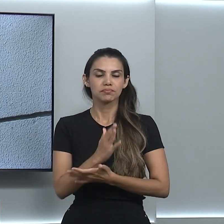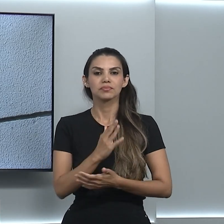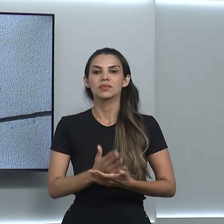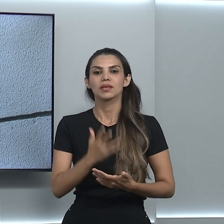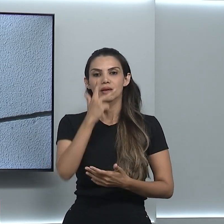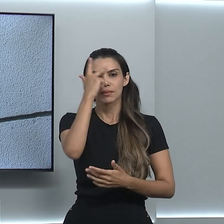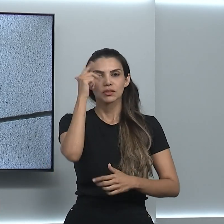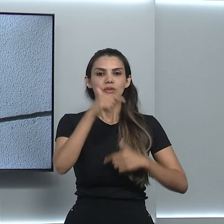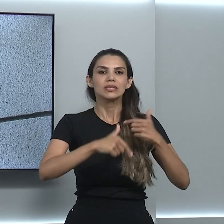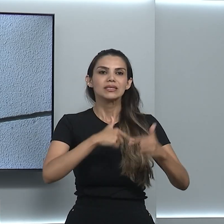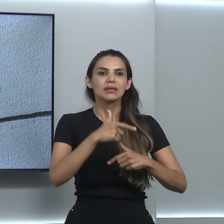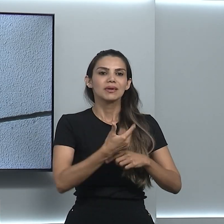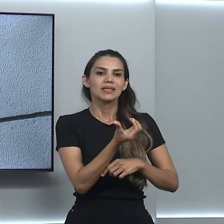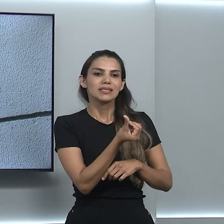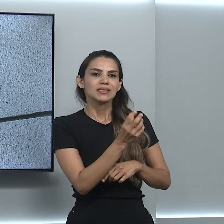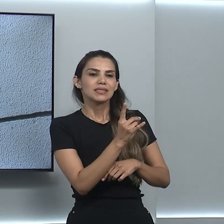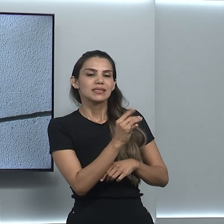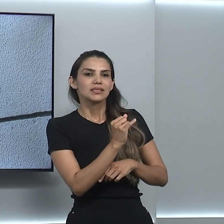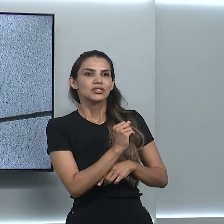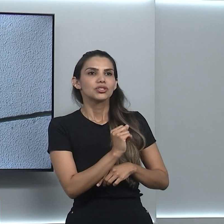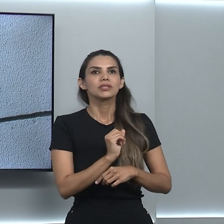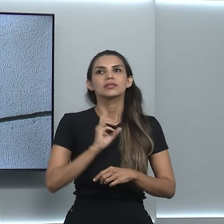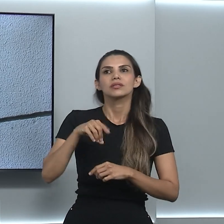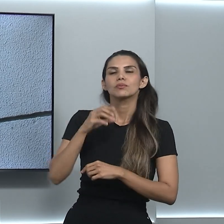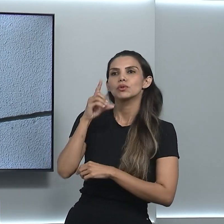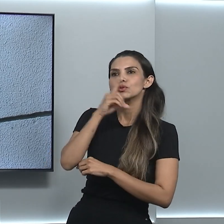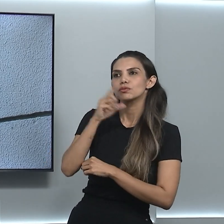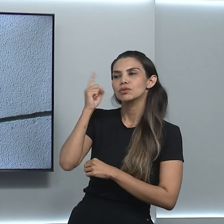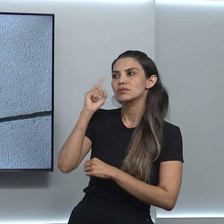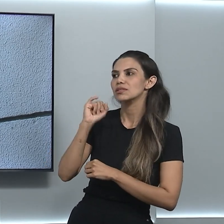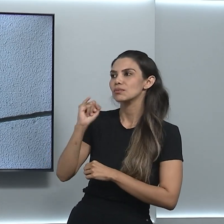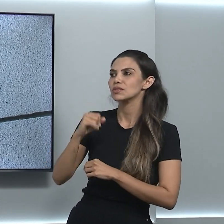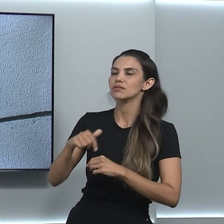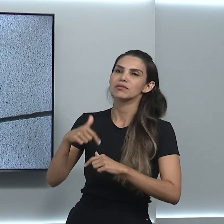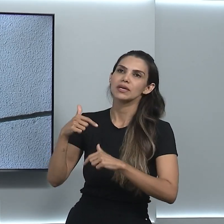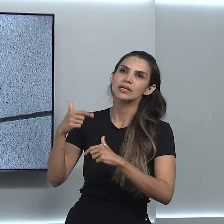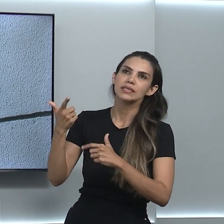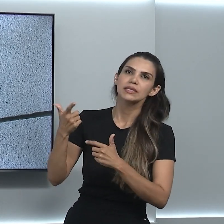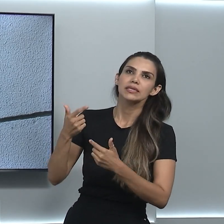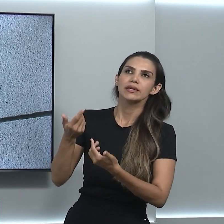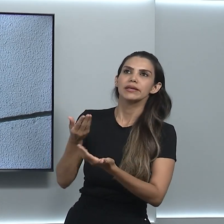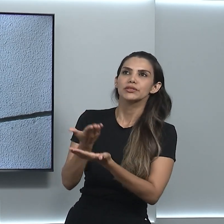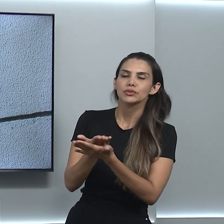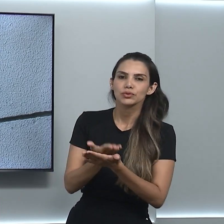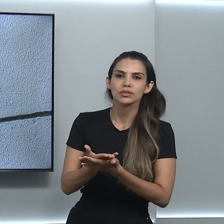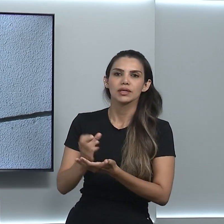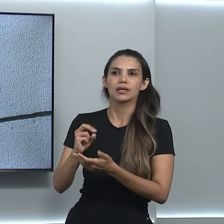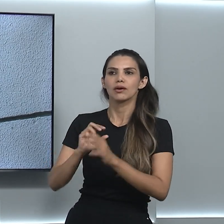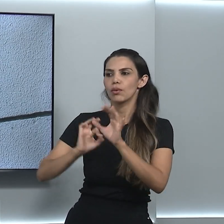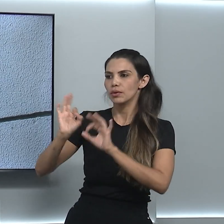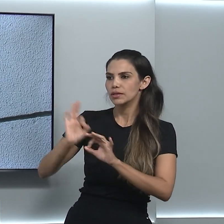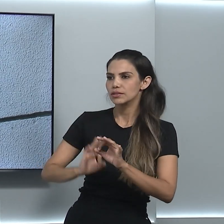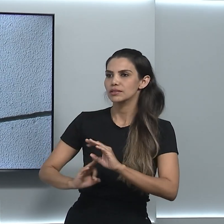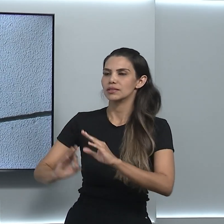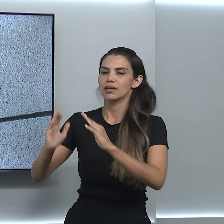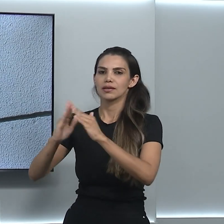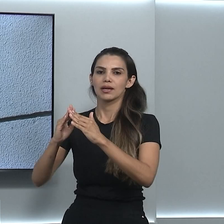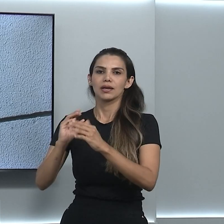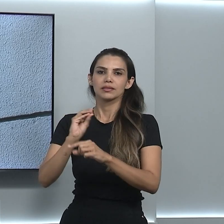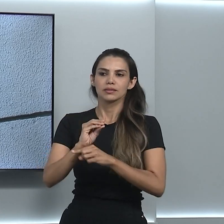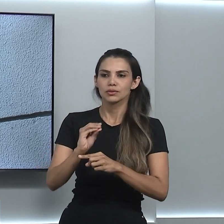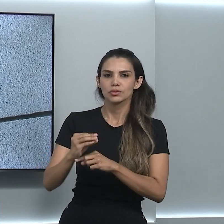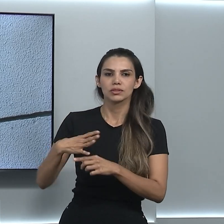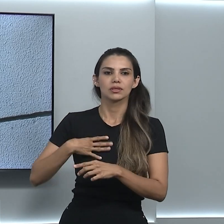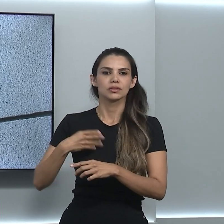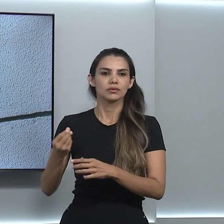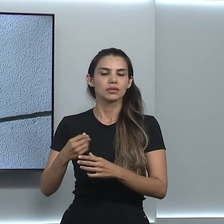não sabem o que fazer. Se vão estudar, se vão fazer um trabalho da faculdade, se vão organizar a casa, se vão cuidar dos filhos. Enfim,